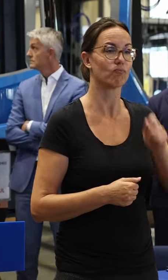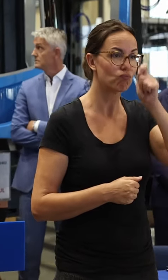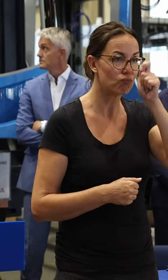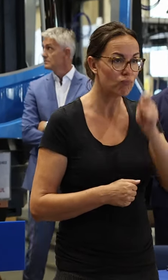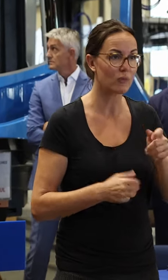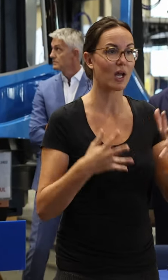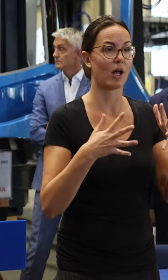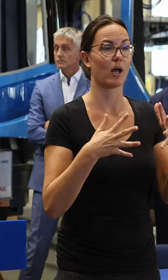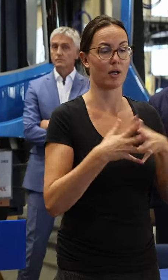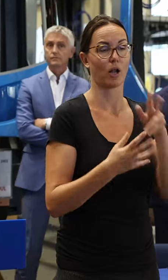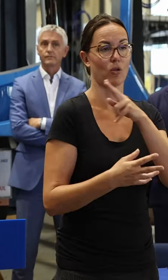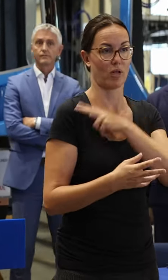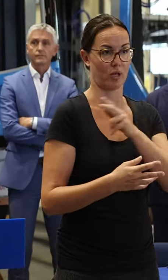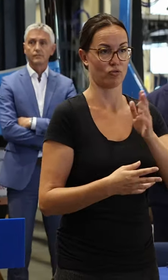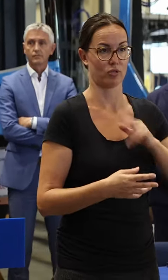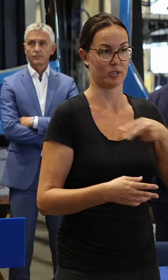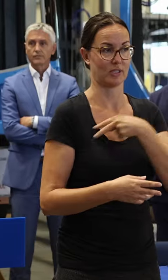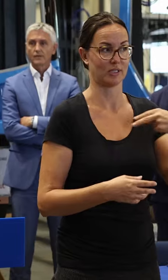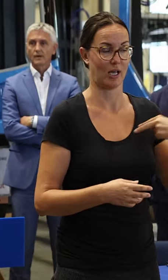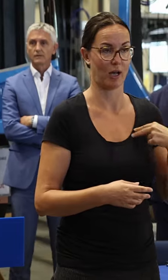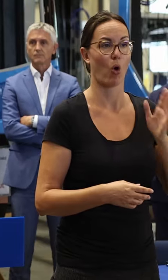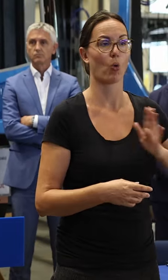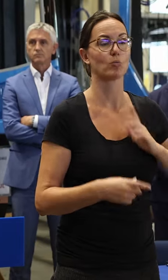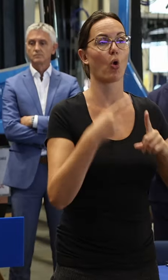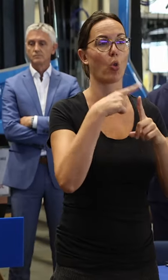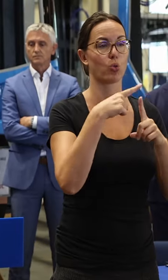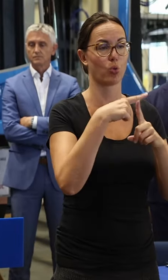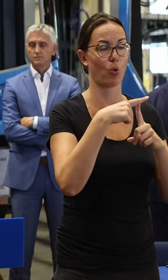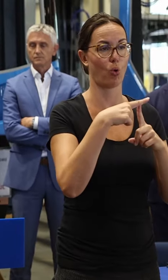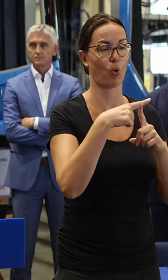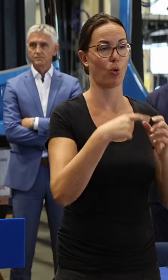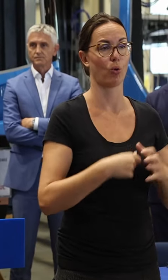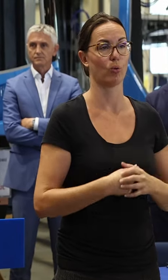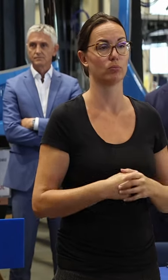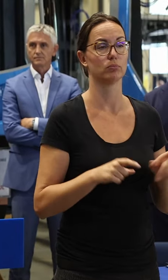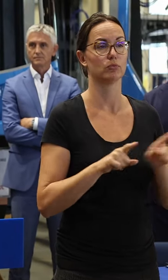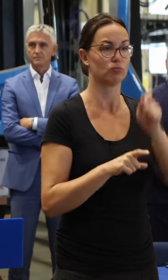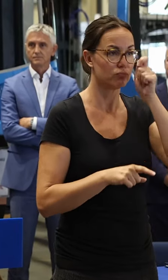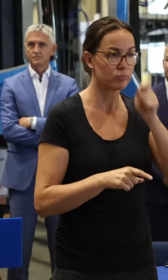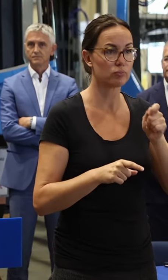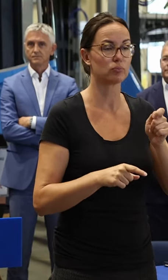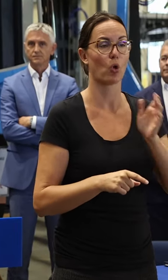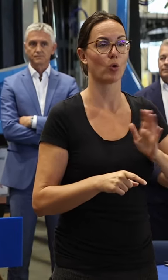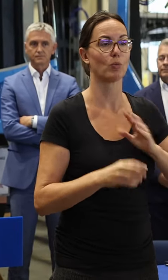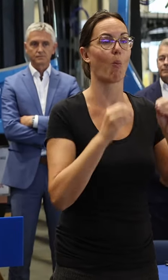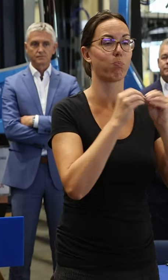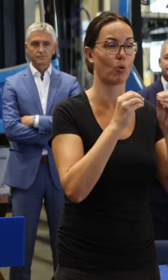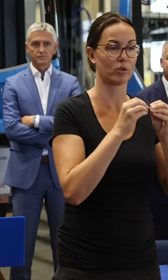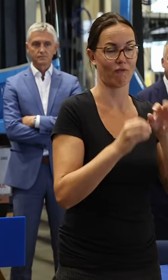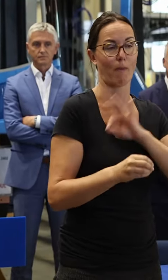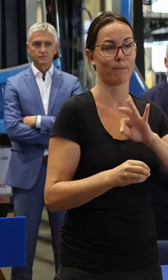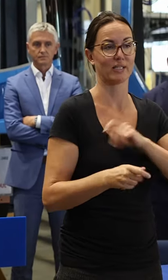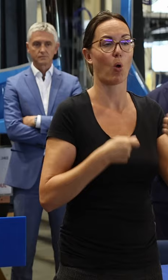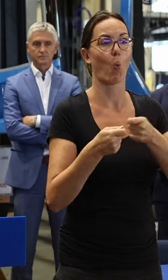Poštovani gradonačelniče grada Zagreba, gospodine Tomaševiću, poštovani gospodine Bogdanović, predsjedniče